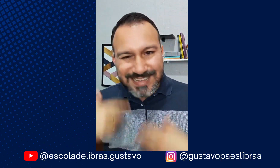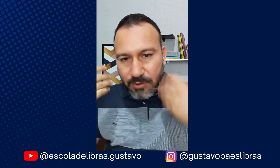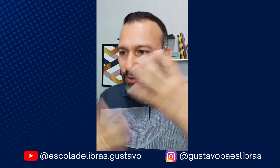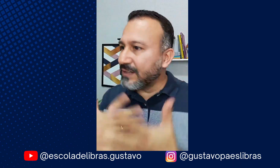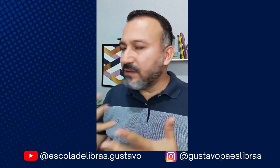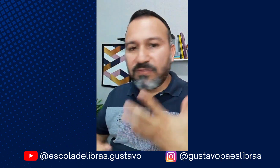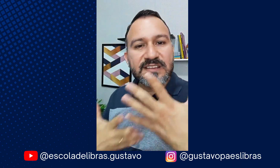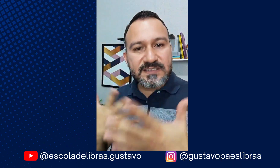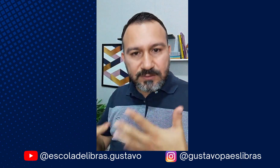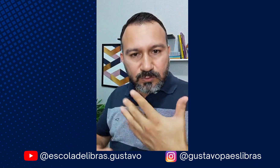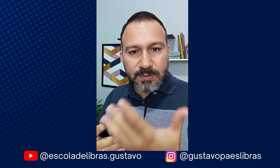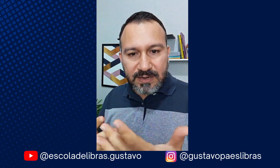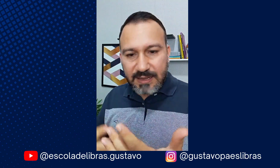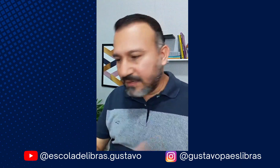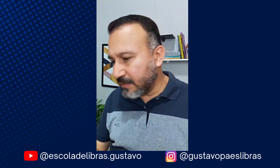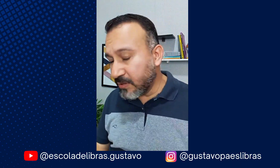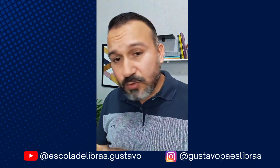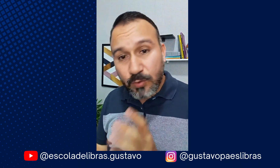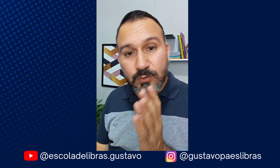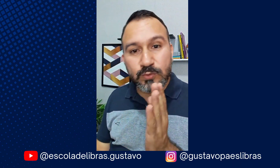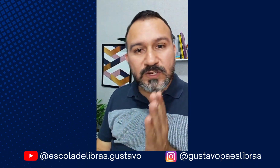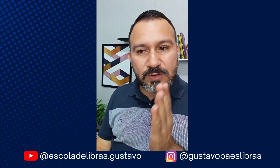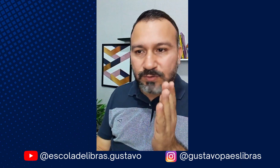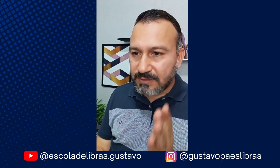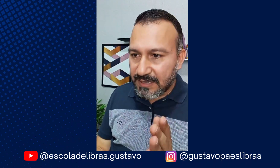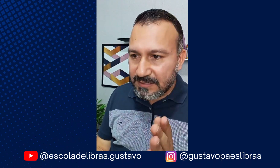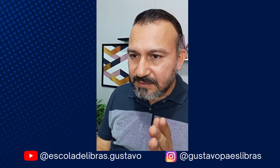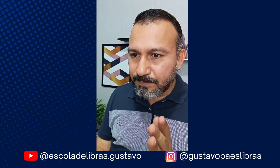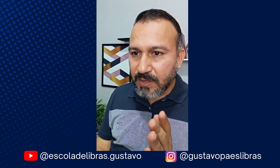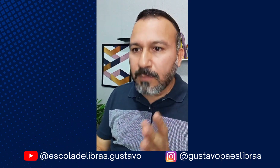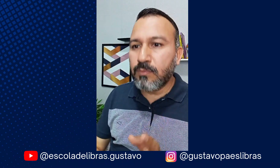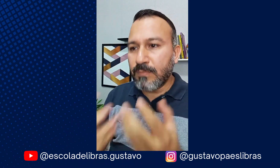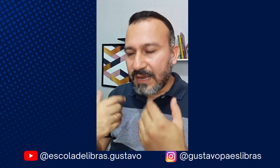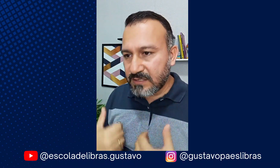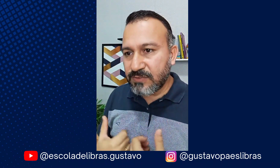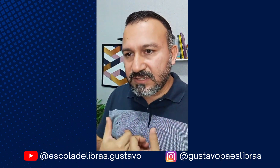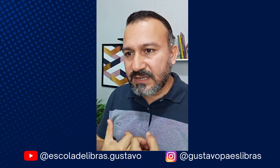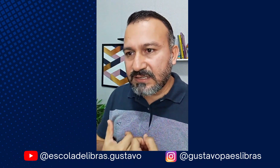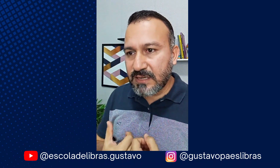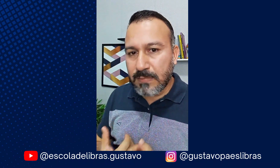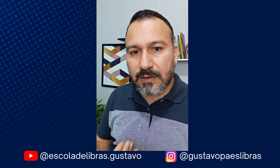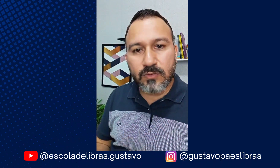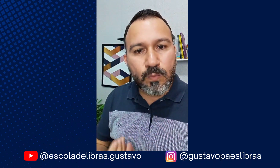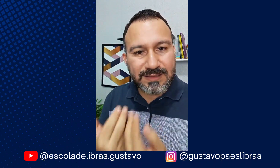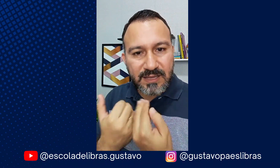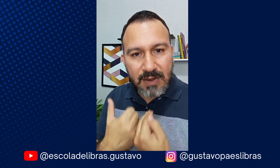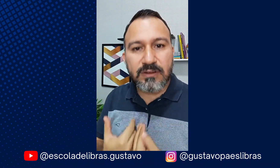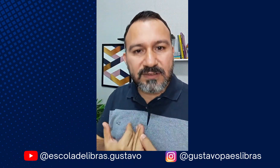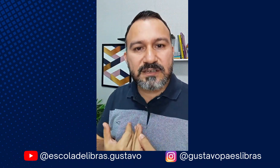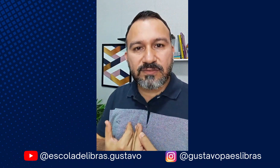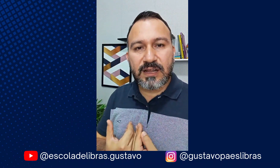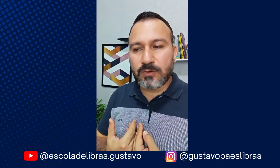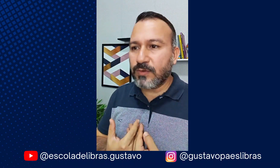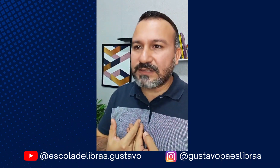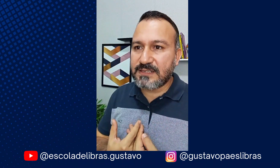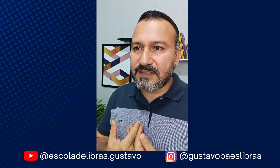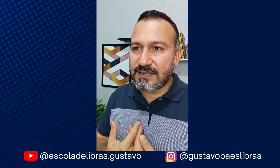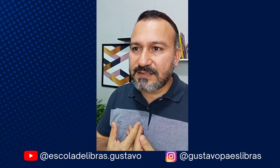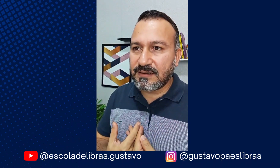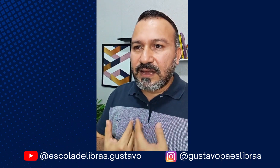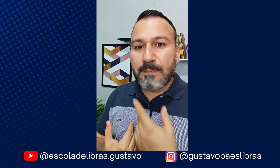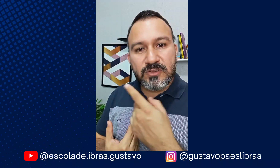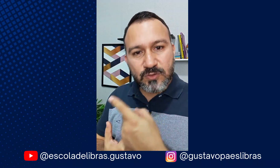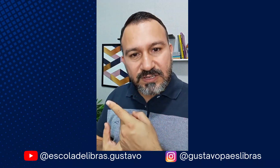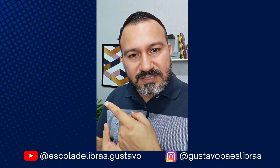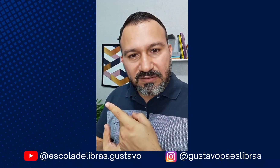você na hora ali fazendo para a Libras. Quando isso acontece, por mais que você receba o material que vai ser falado com